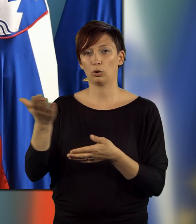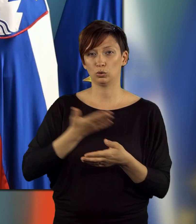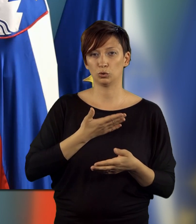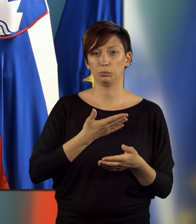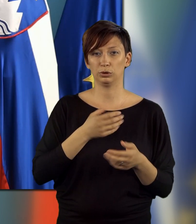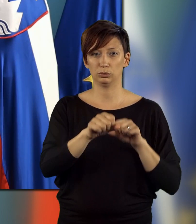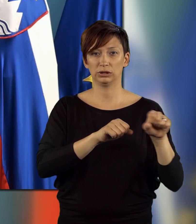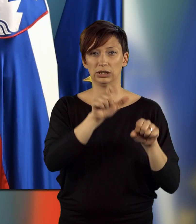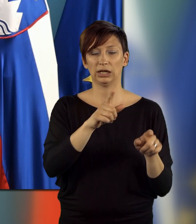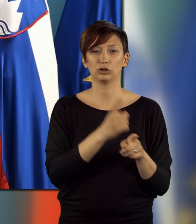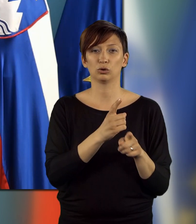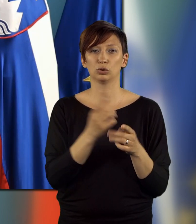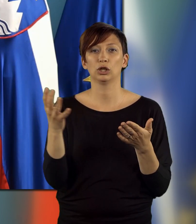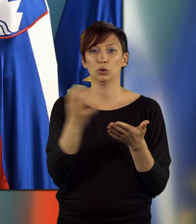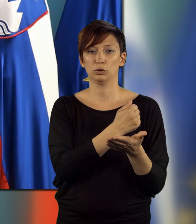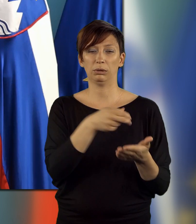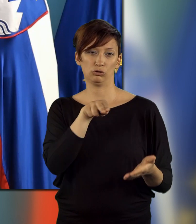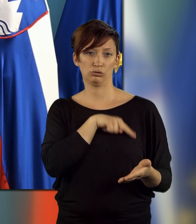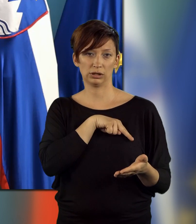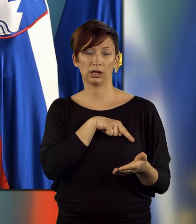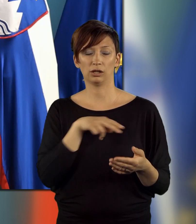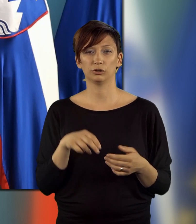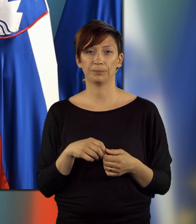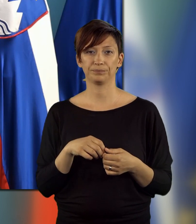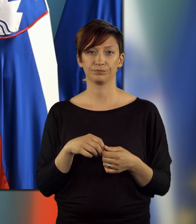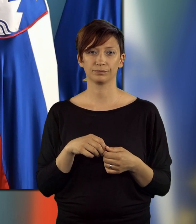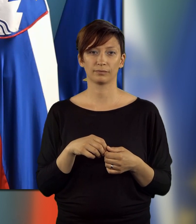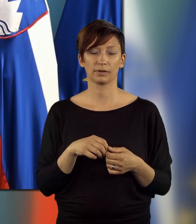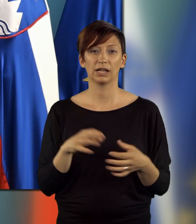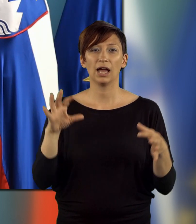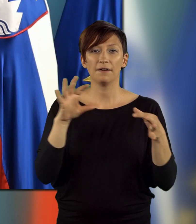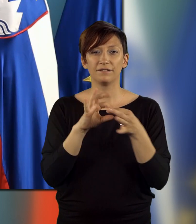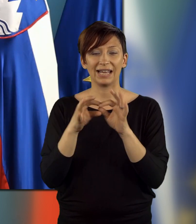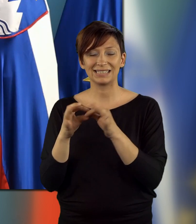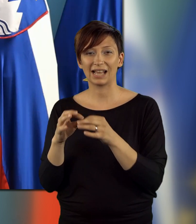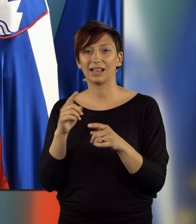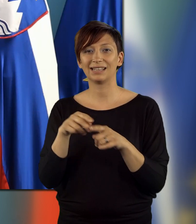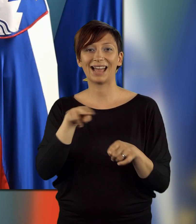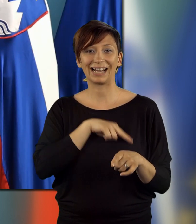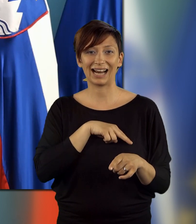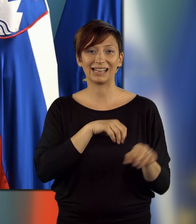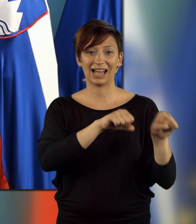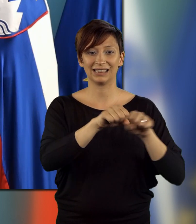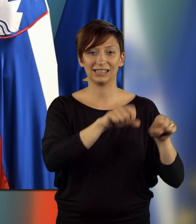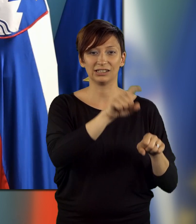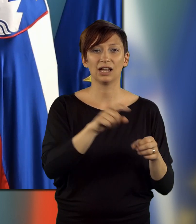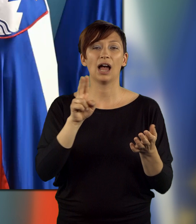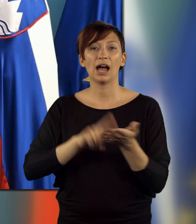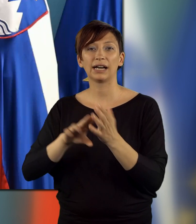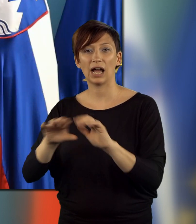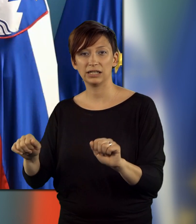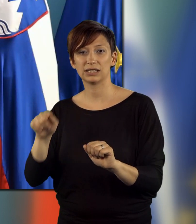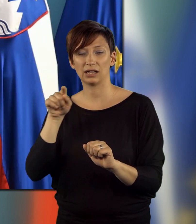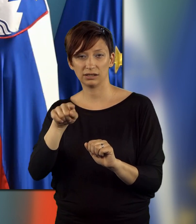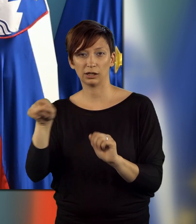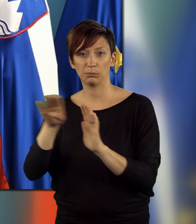dobil direktor tudi uspešnost. Torej, vezana je nagrada direktorja na